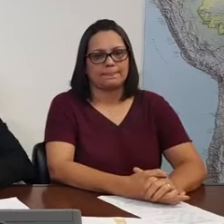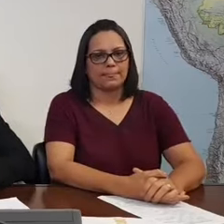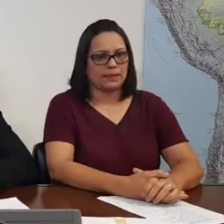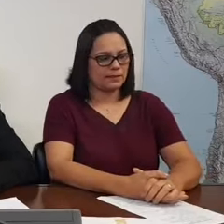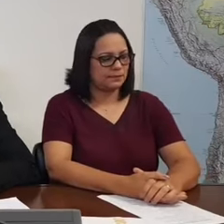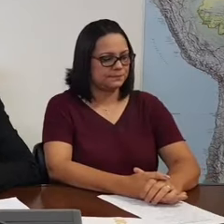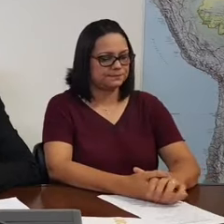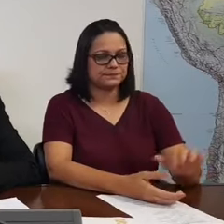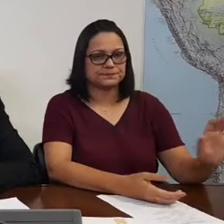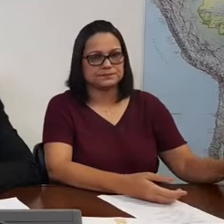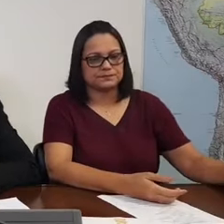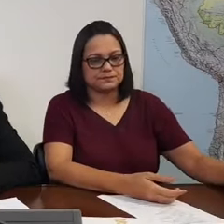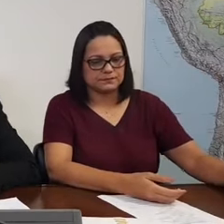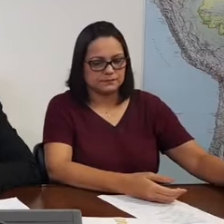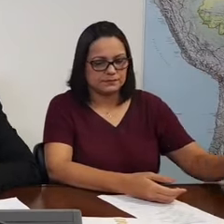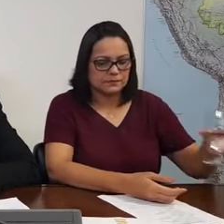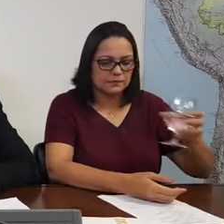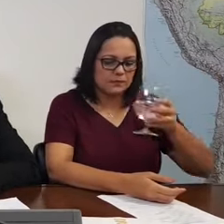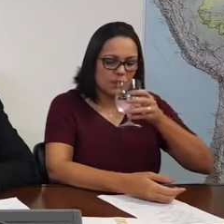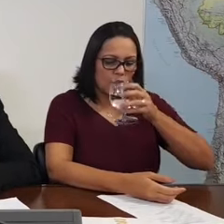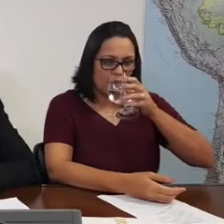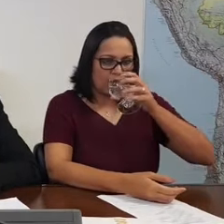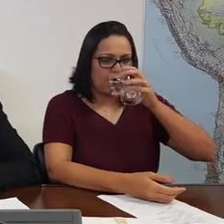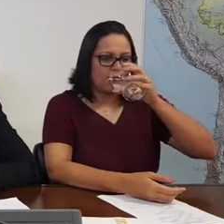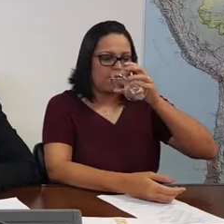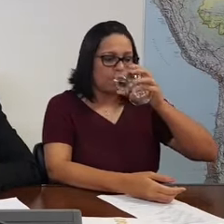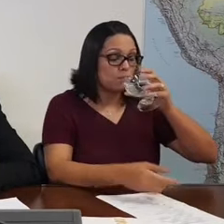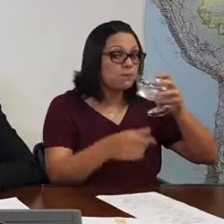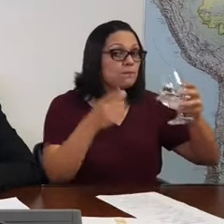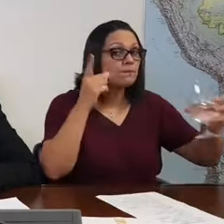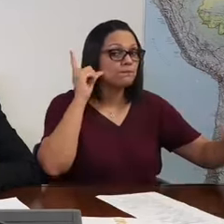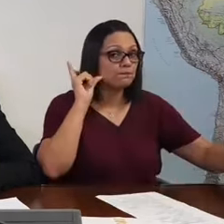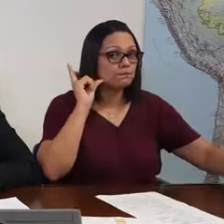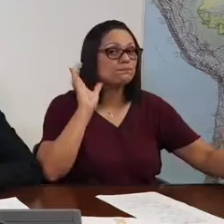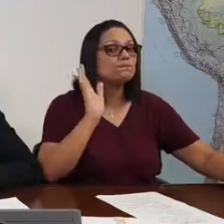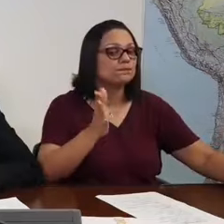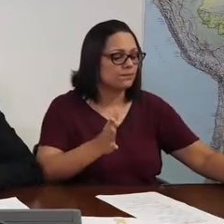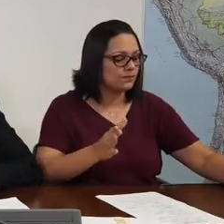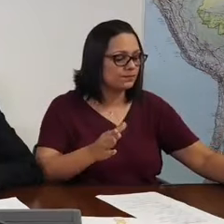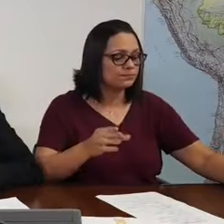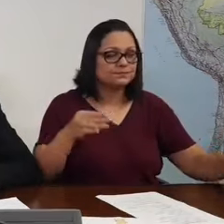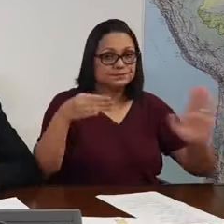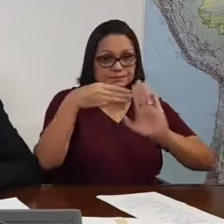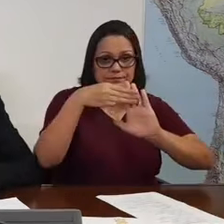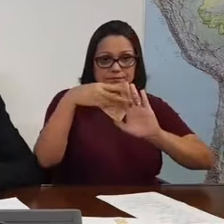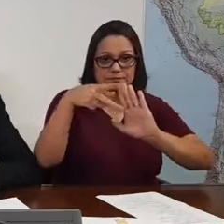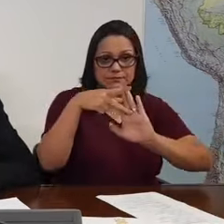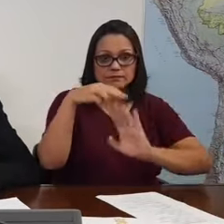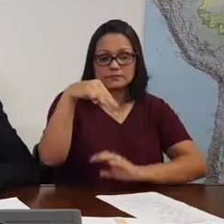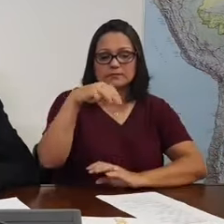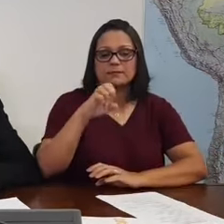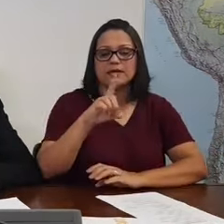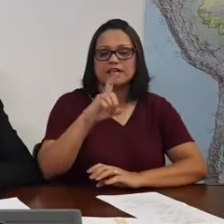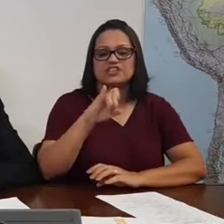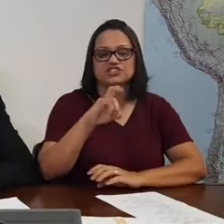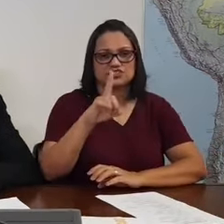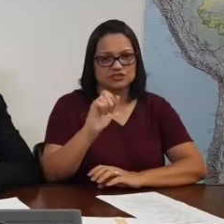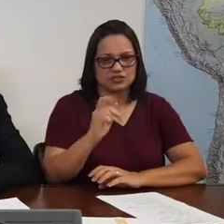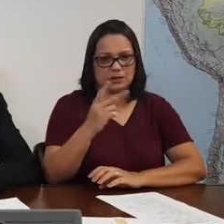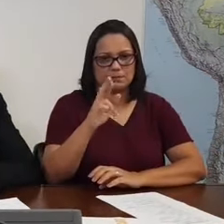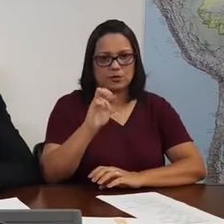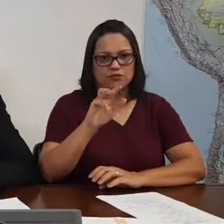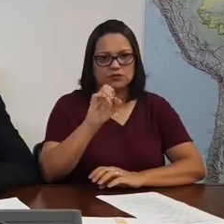Vamos lá. Ontem fizemos via medida provisória, liberação de parte do FGTS. Não vou entrar em detalhes, né? Muita